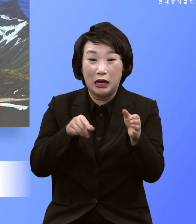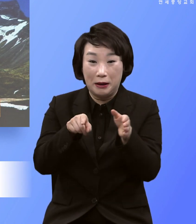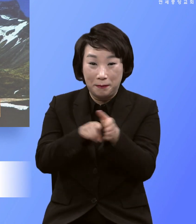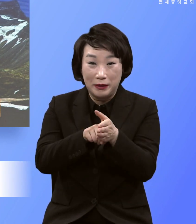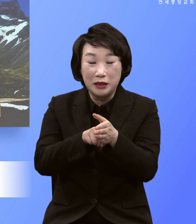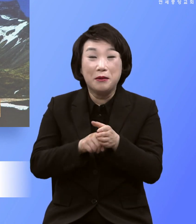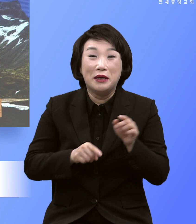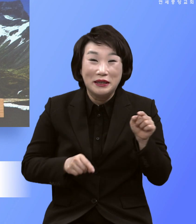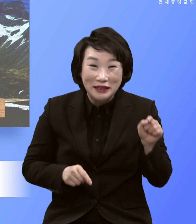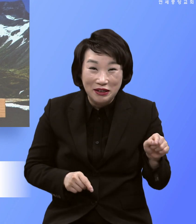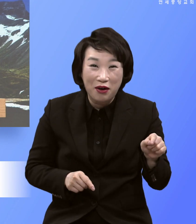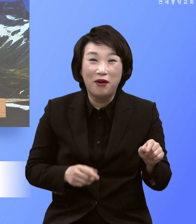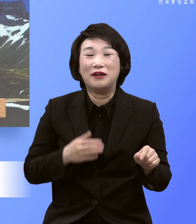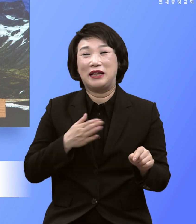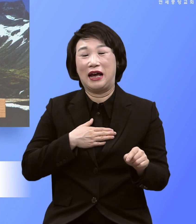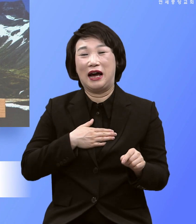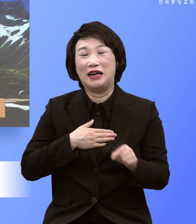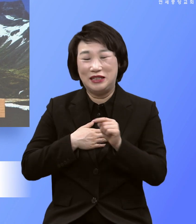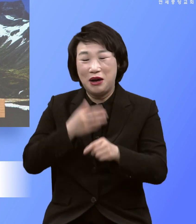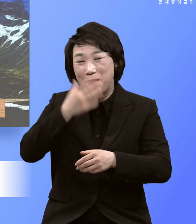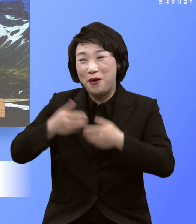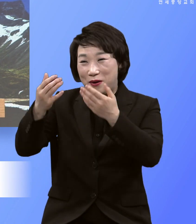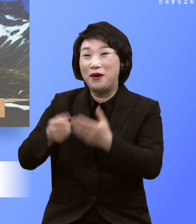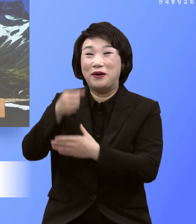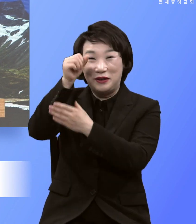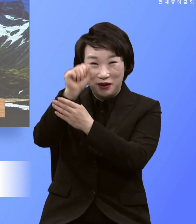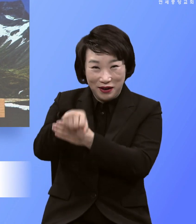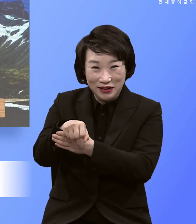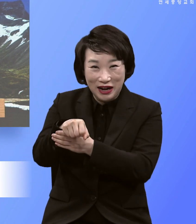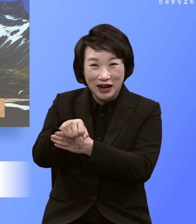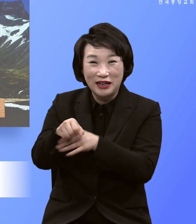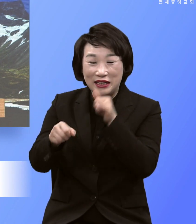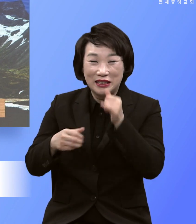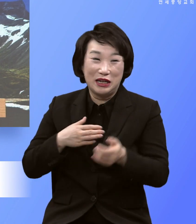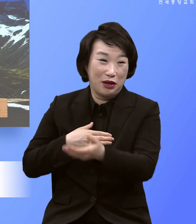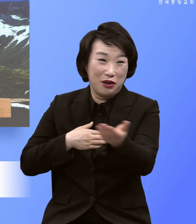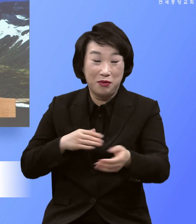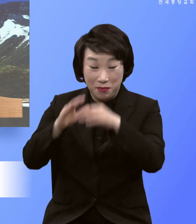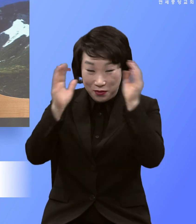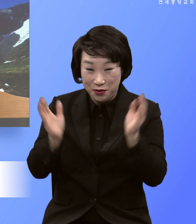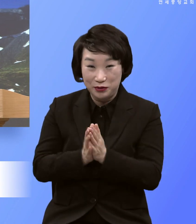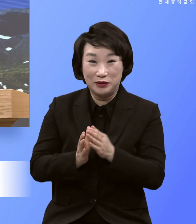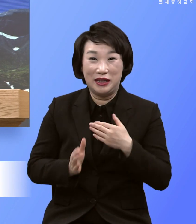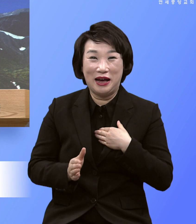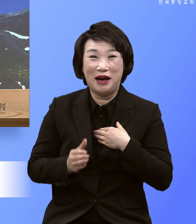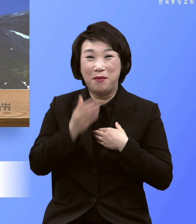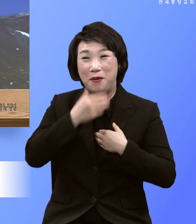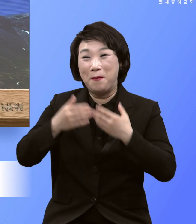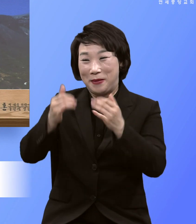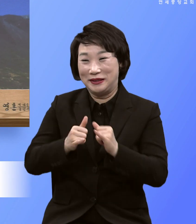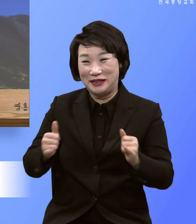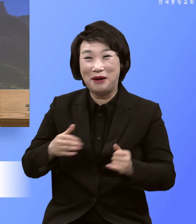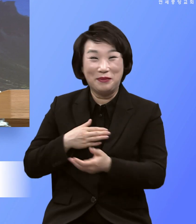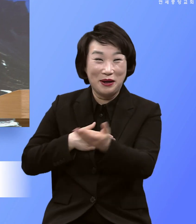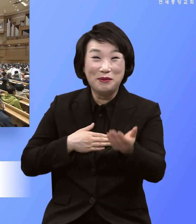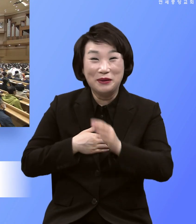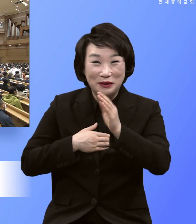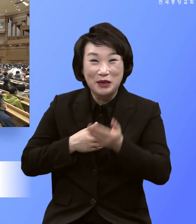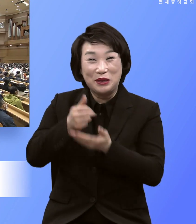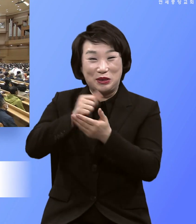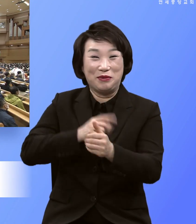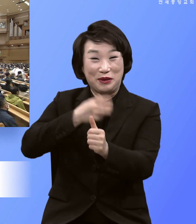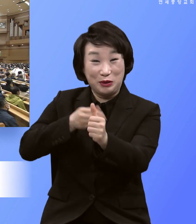믿음이 내게 그런 축복을 허락하시는 것. 여러분은 다 자기가 복받은 사람 만들기를